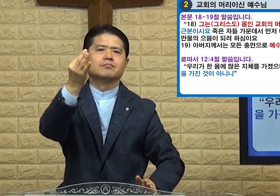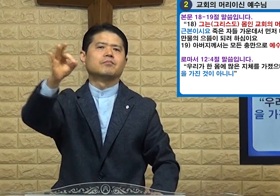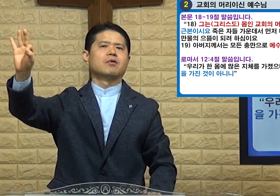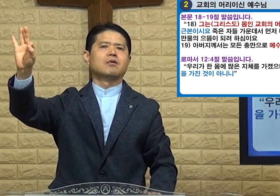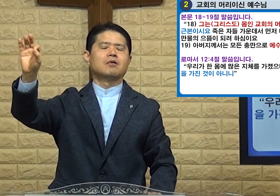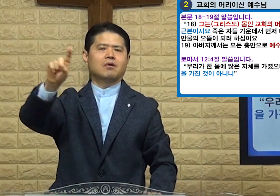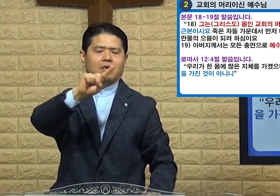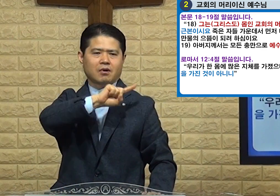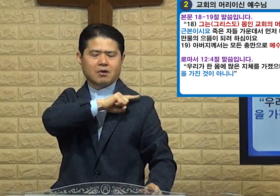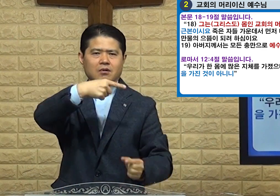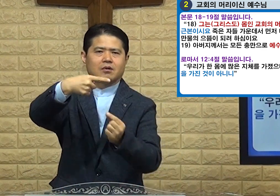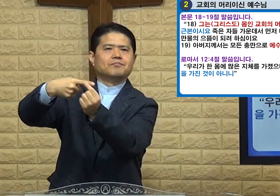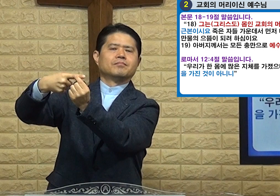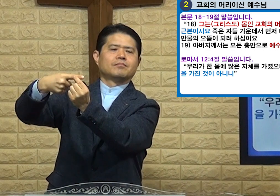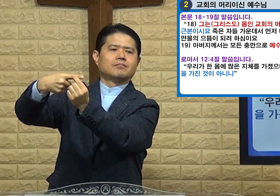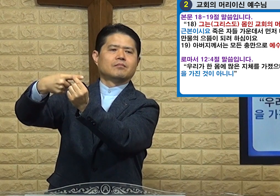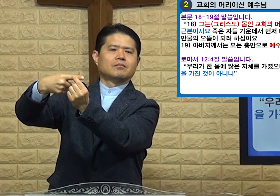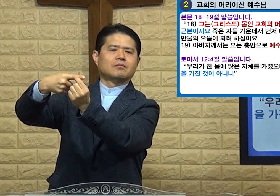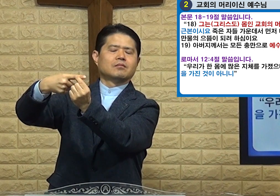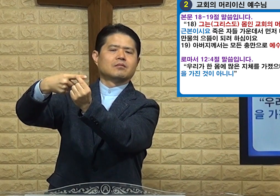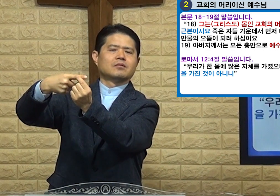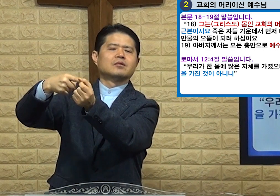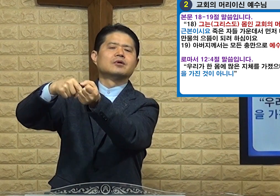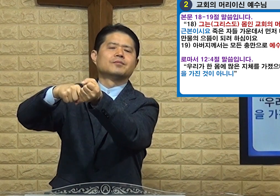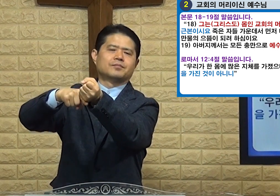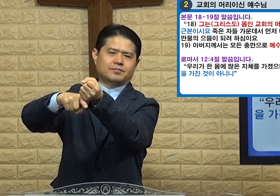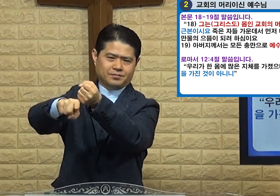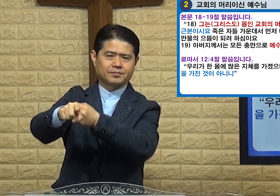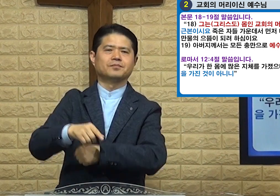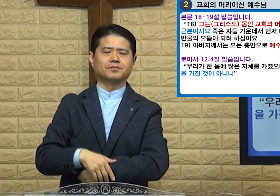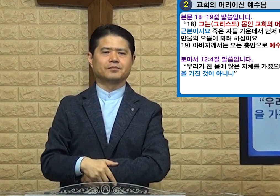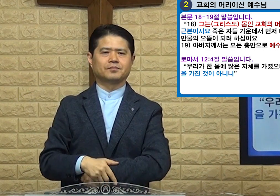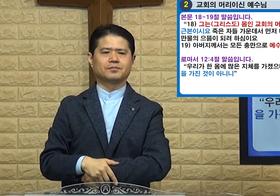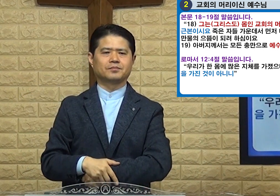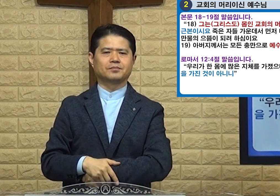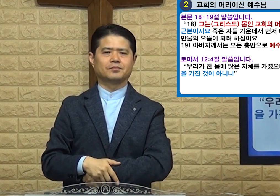부활하신 이 예수님이 가장 으뜸이시다라는 것입니다.